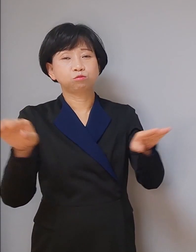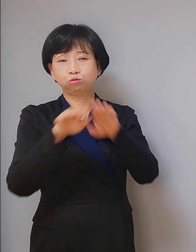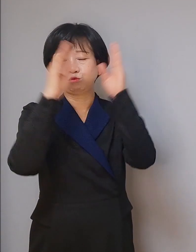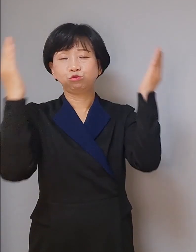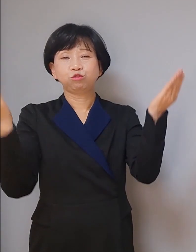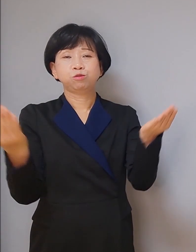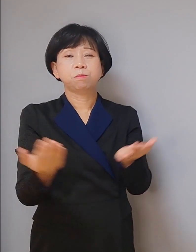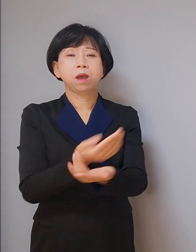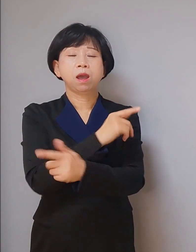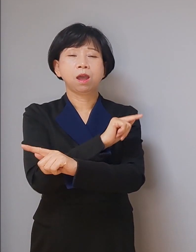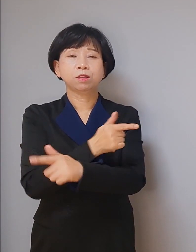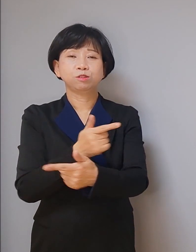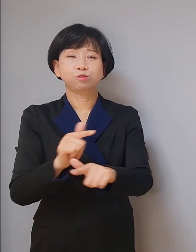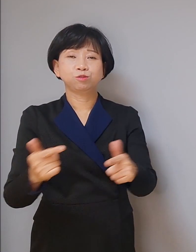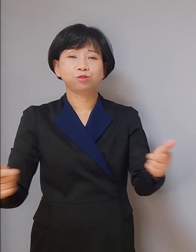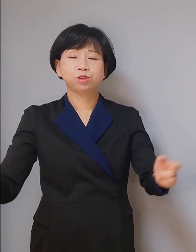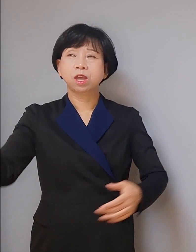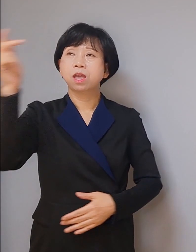놀라운